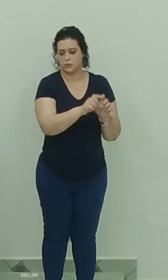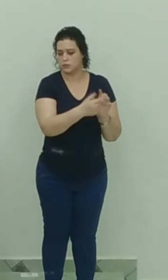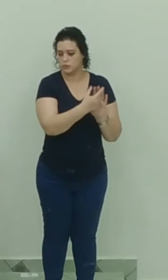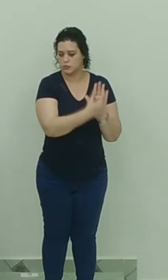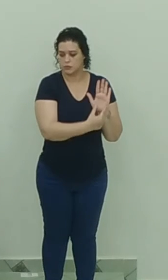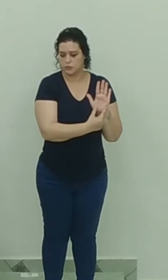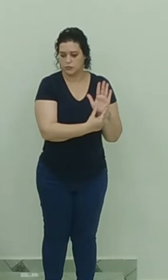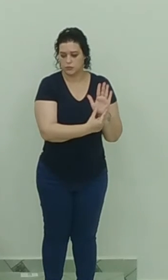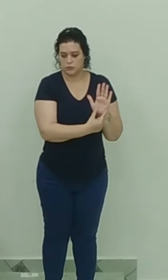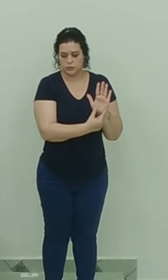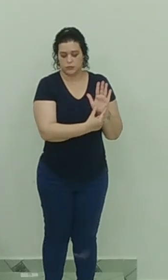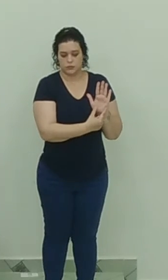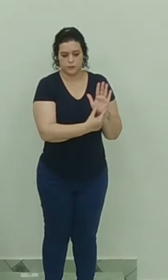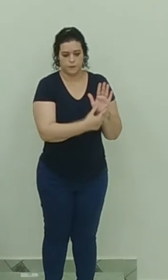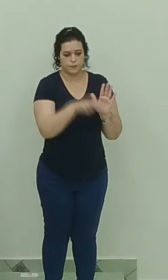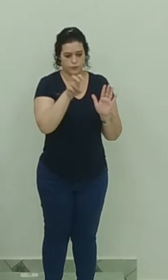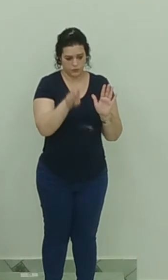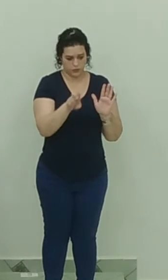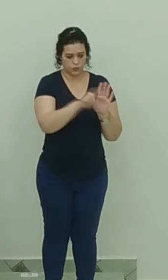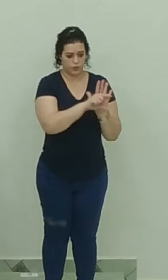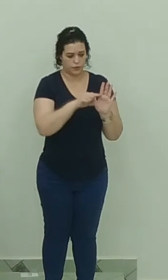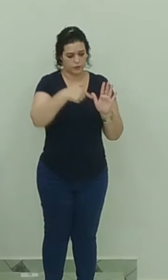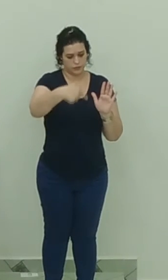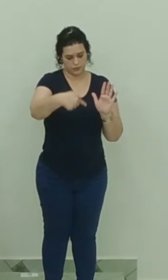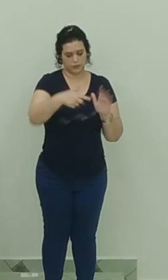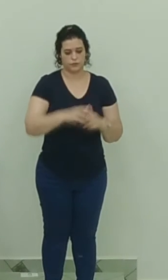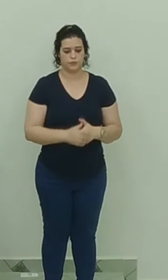Segunda carta aos Coríntios 5, verso 7.